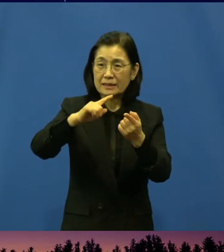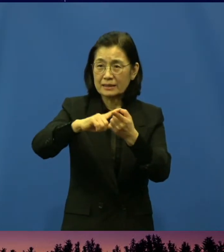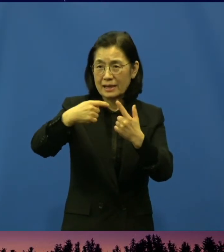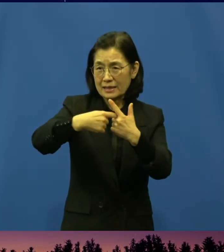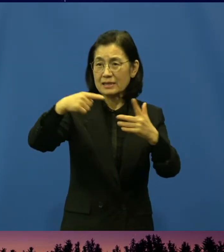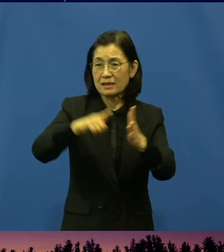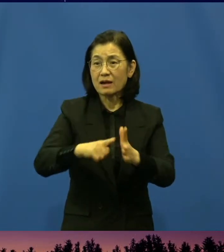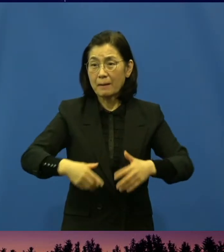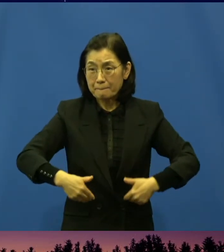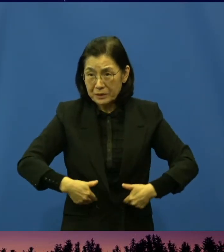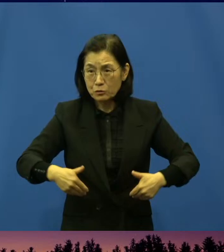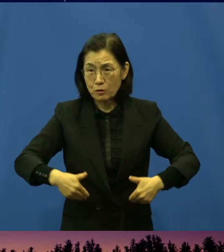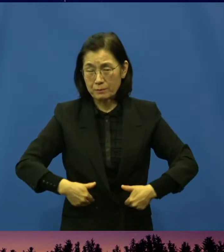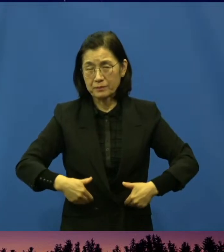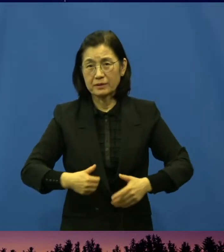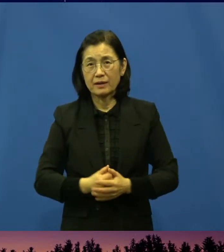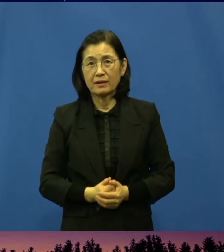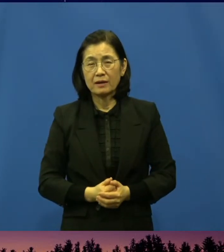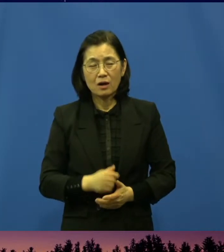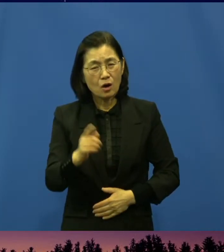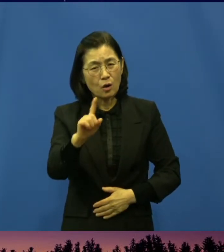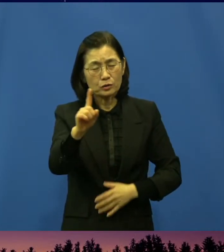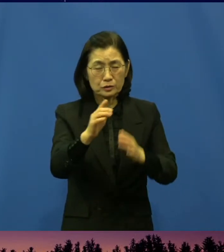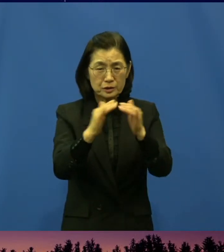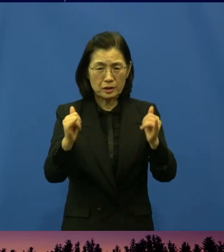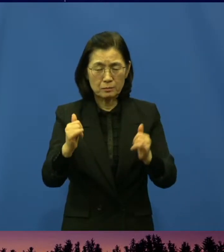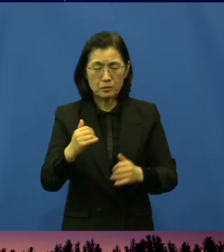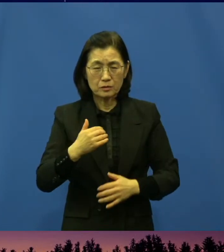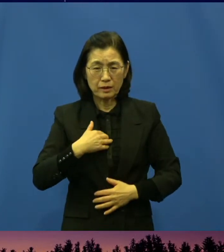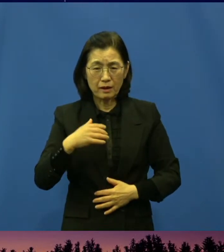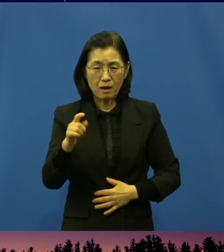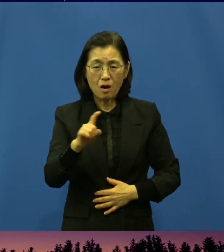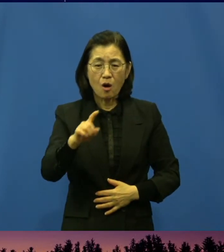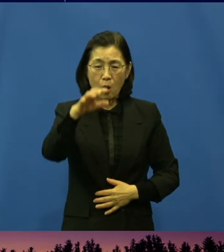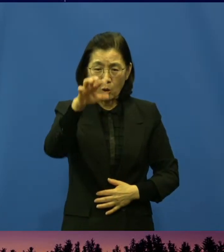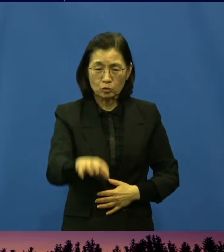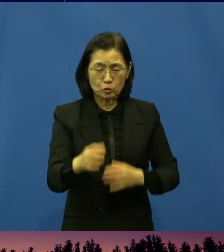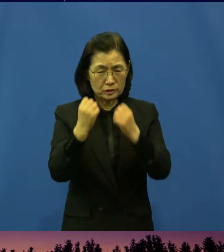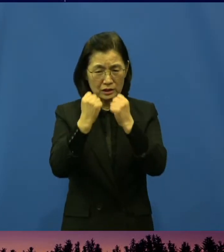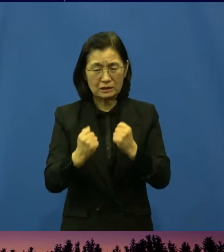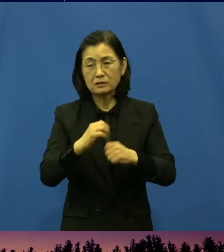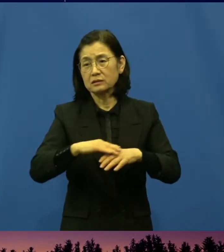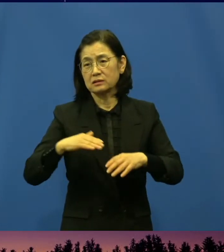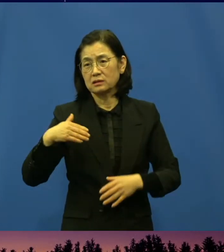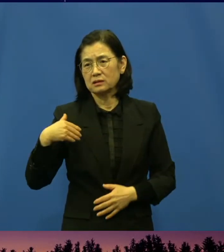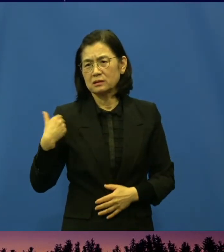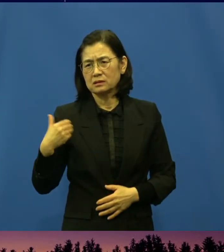어떤 사람은 자기가 어디에 있는지를 모릅니다. 네.